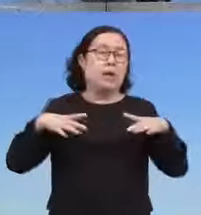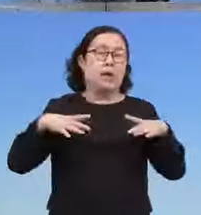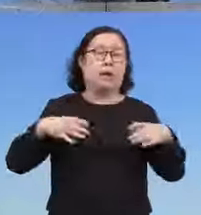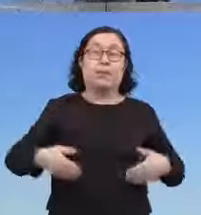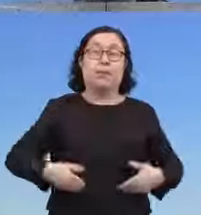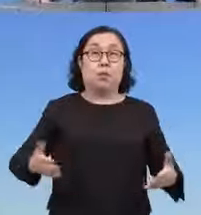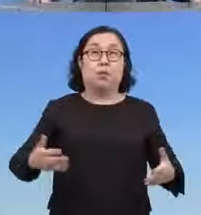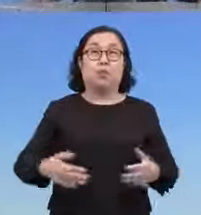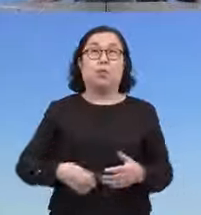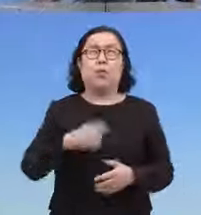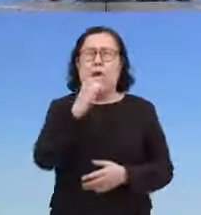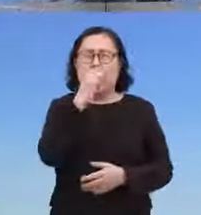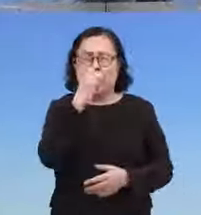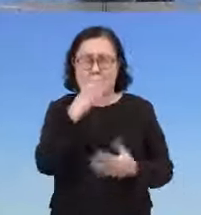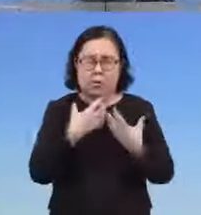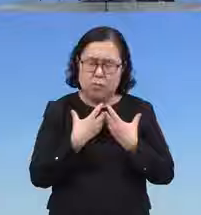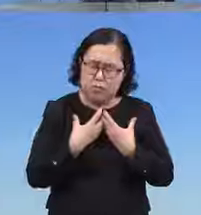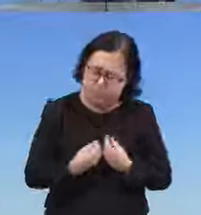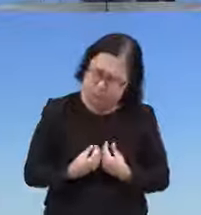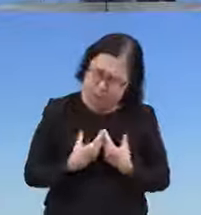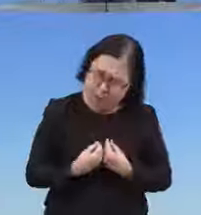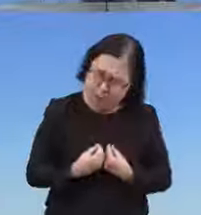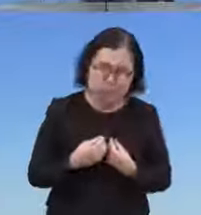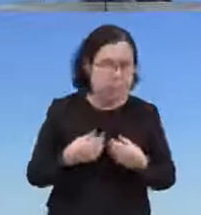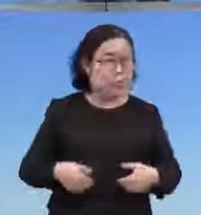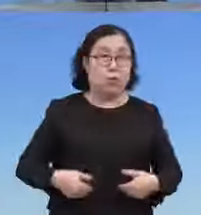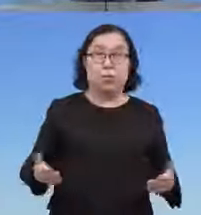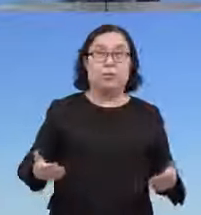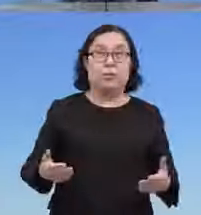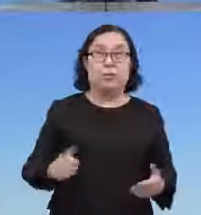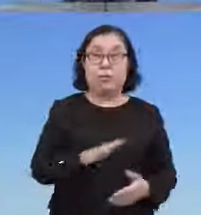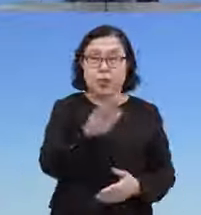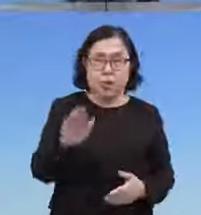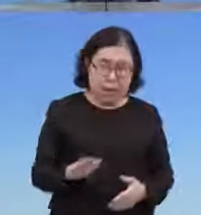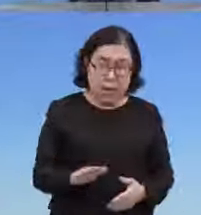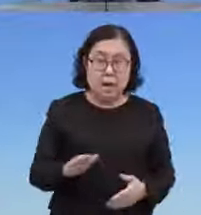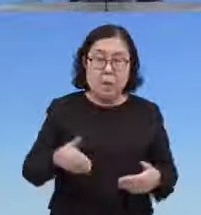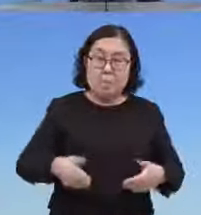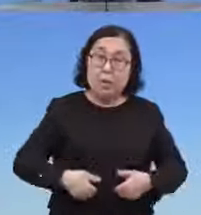안 된다고 힘들어할 것도 없고, 우리에게 필요한 거는 그분을 향한